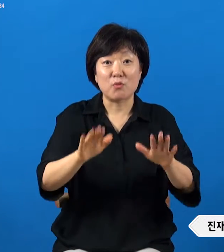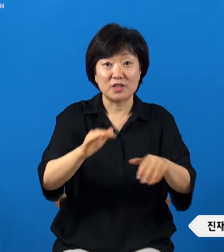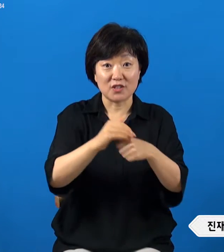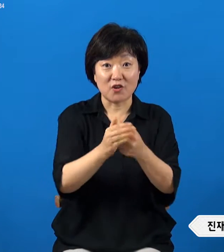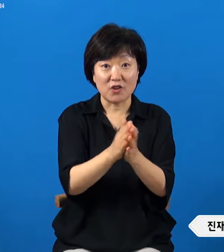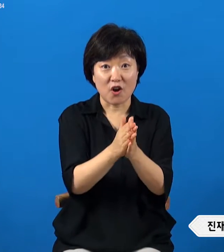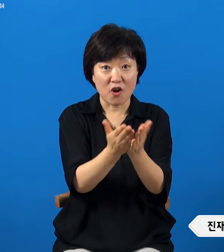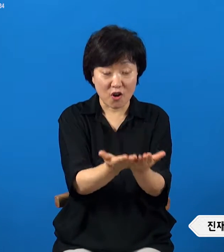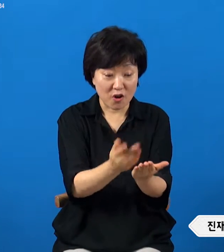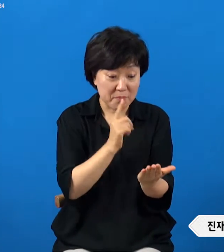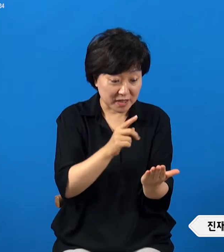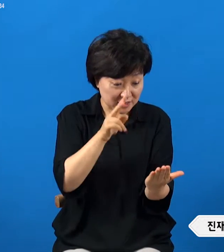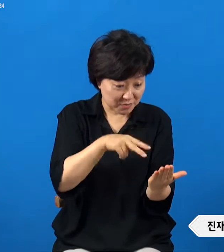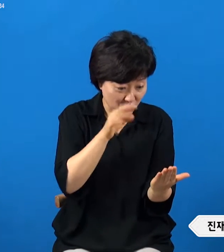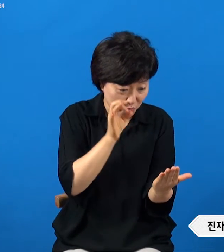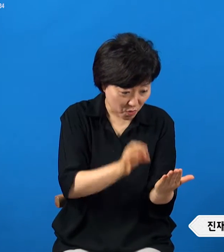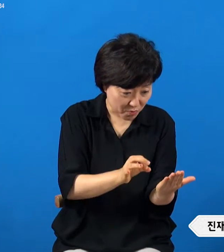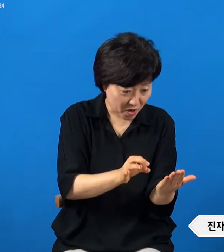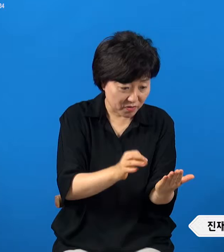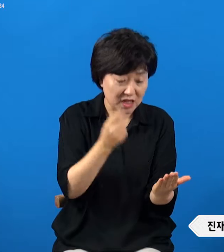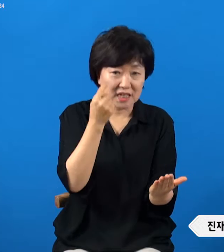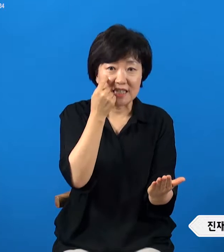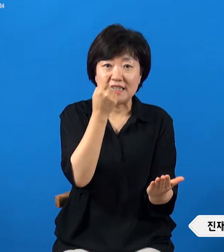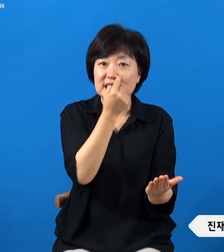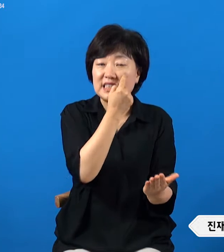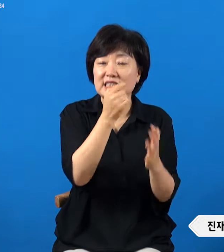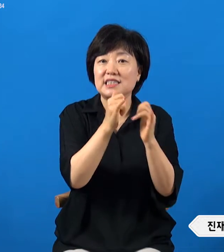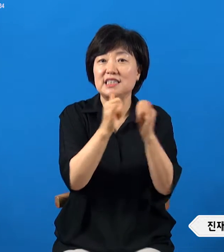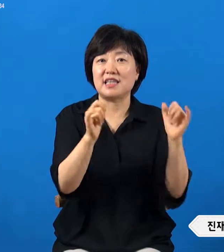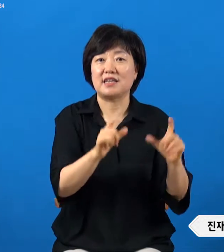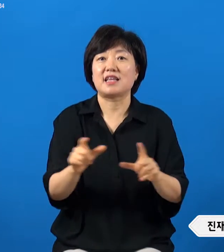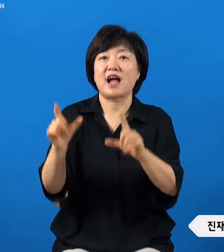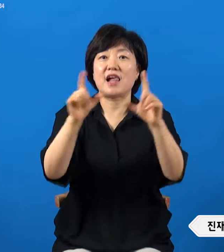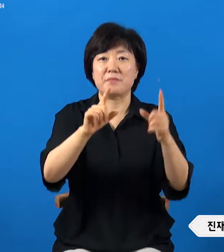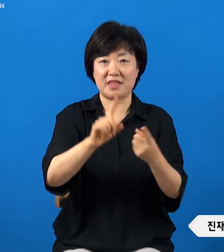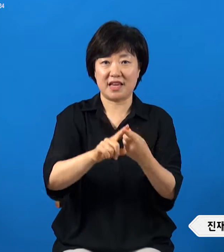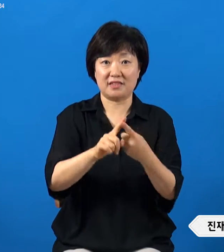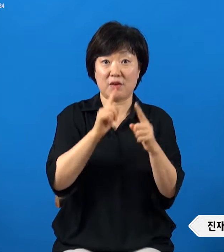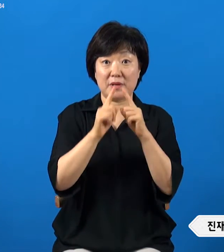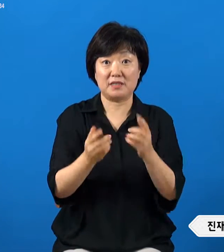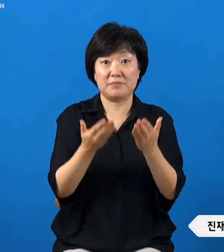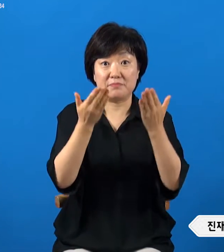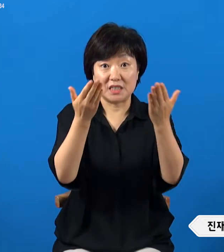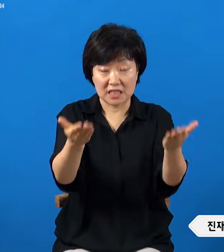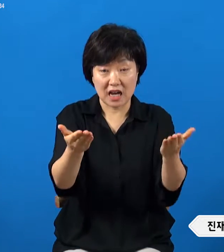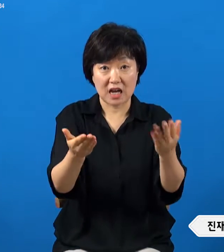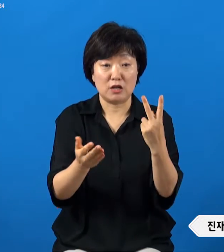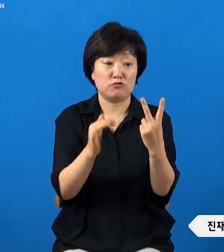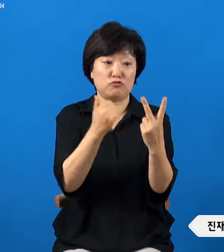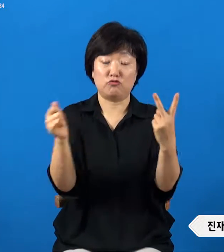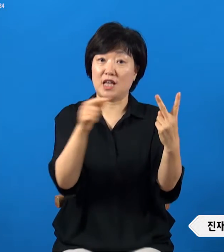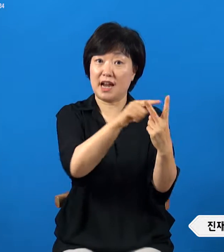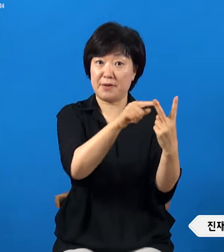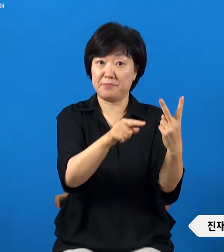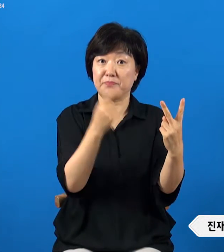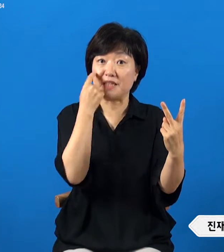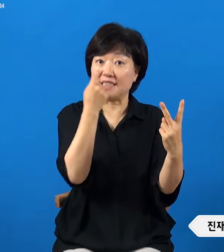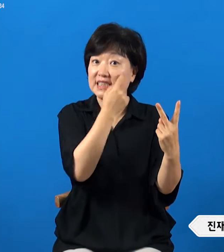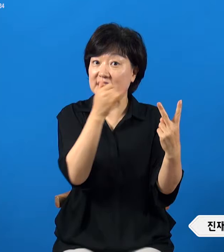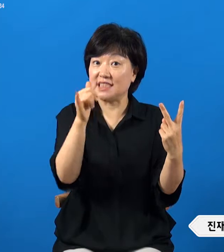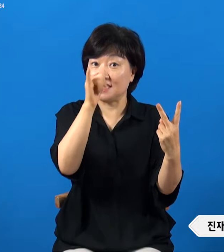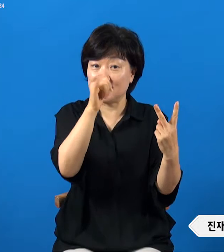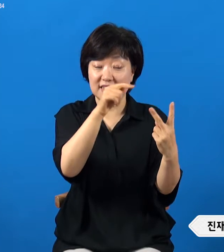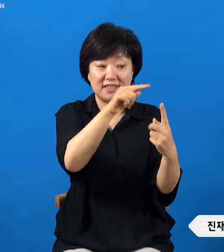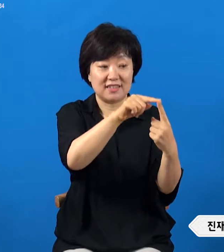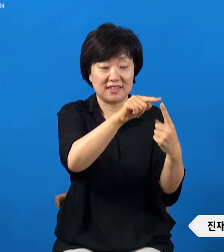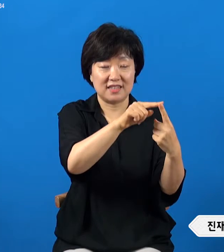오늘 성경은 우리에게 증인의 삶에 대해서 말씀하십니다. 두 명의 증인이 성경에 등장합니다.